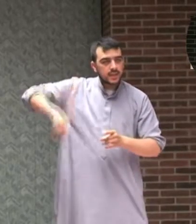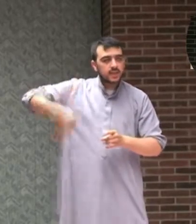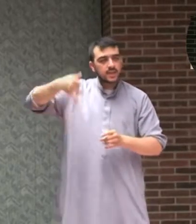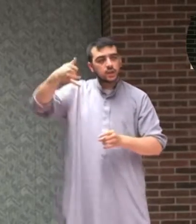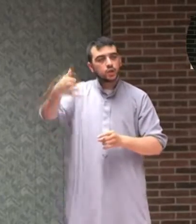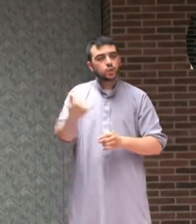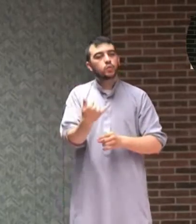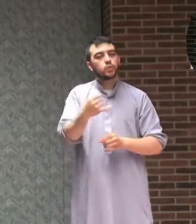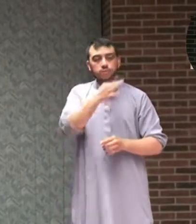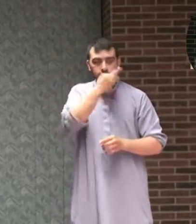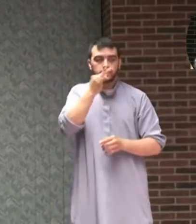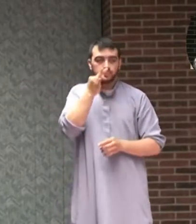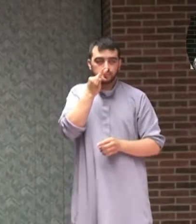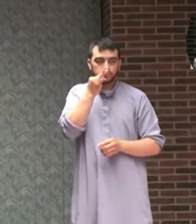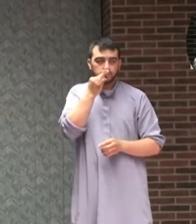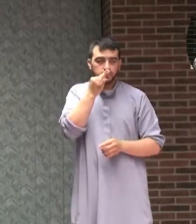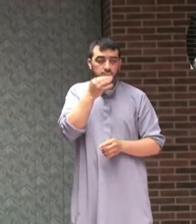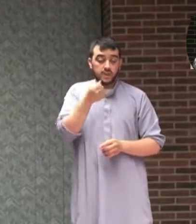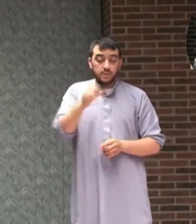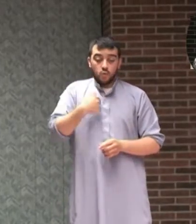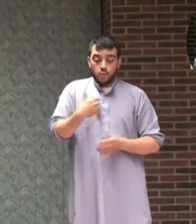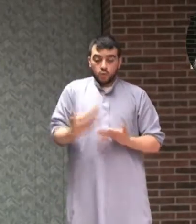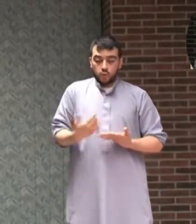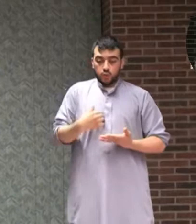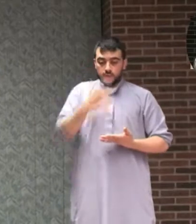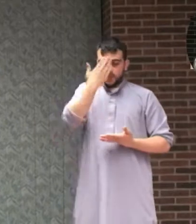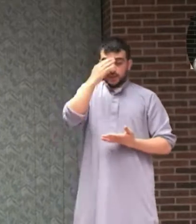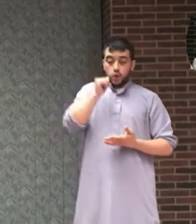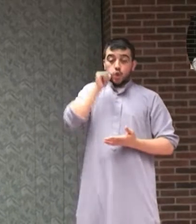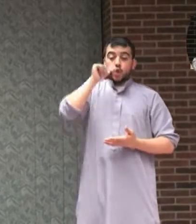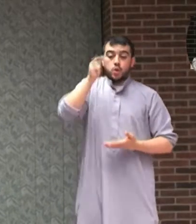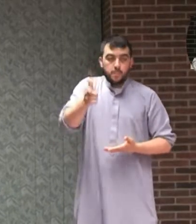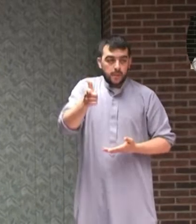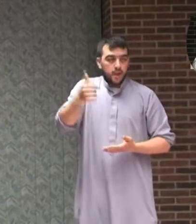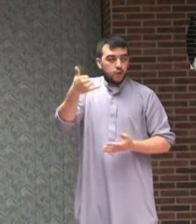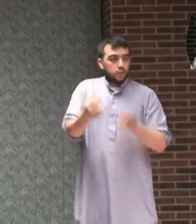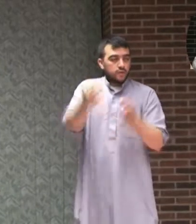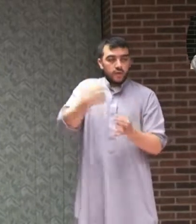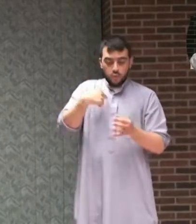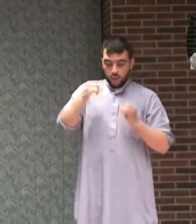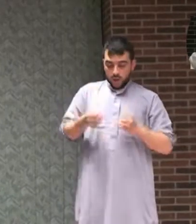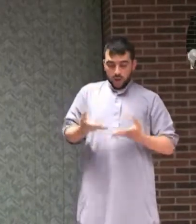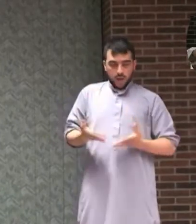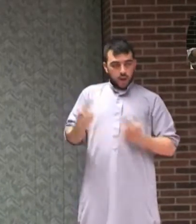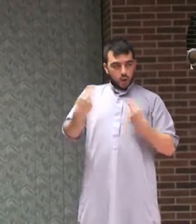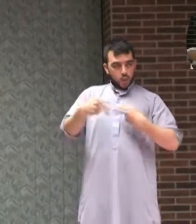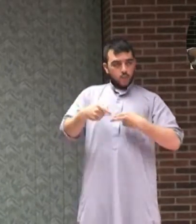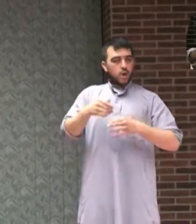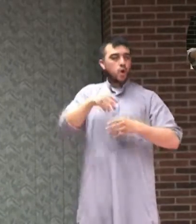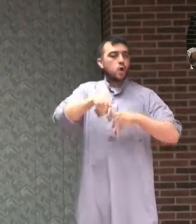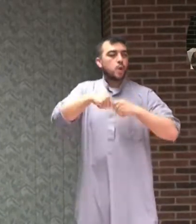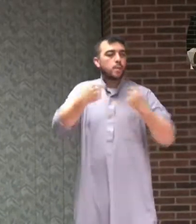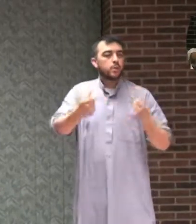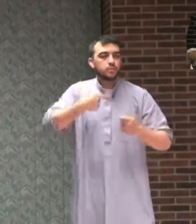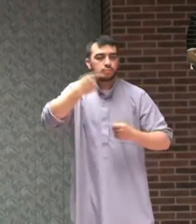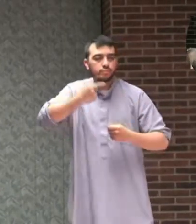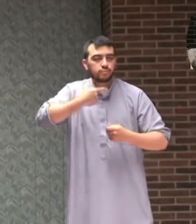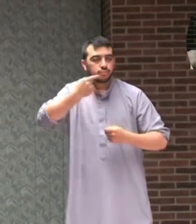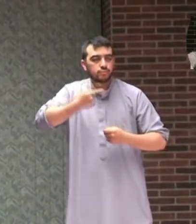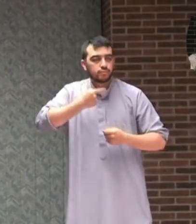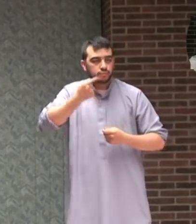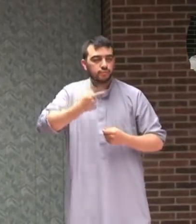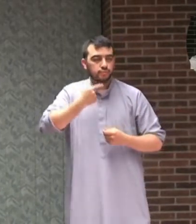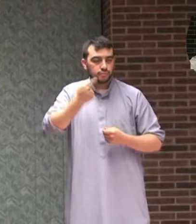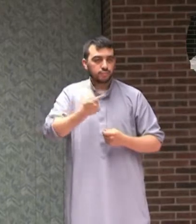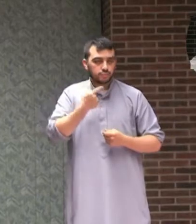le dernier jour de Siyam. À partir du moment où on ne fait pas Tarawih, Salat al-Isha, etc., vous voyez pourquoi ? Parce que c'est considéré comme